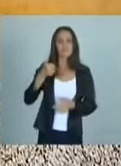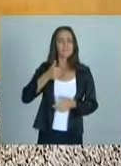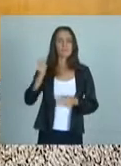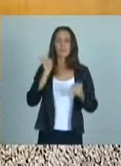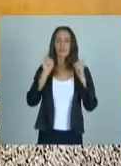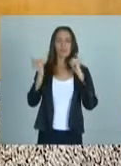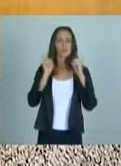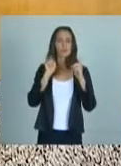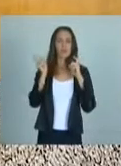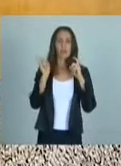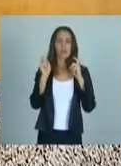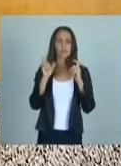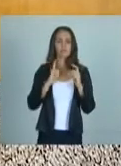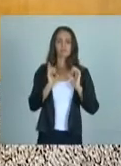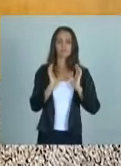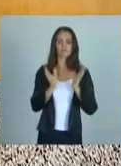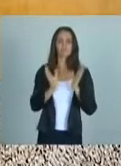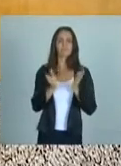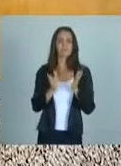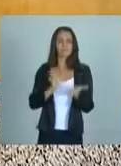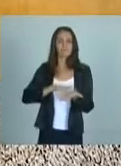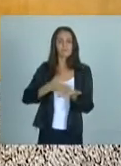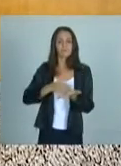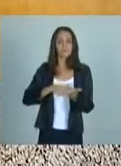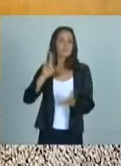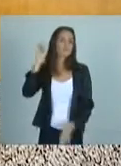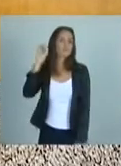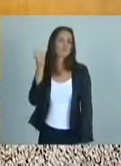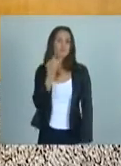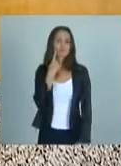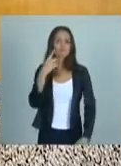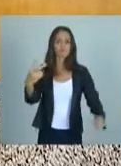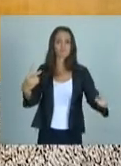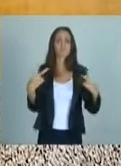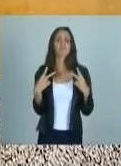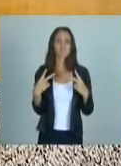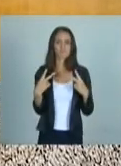transmissão em Libras para surdos,